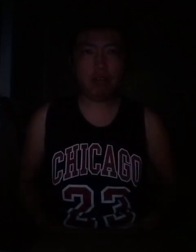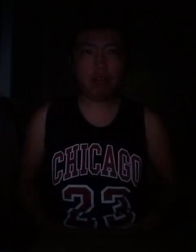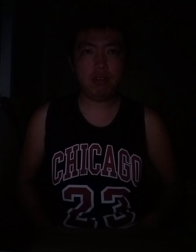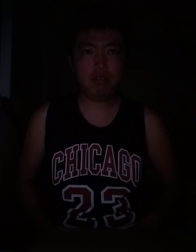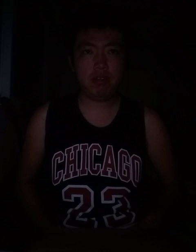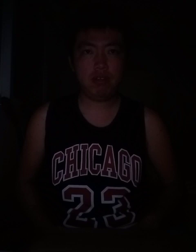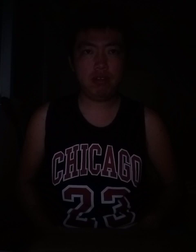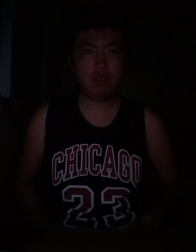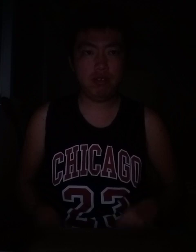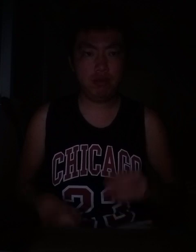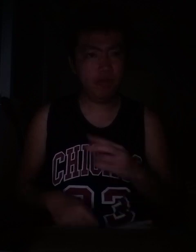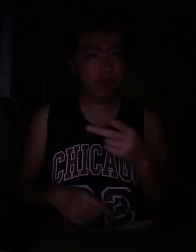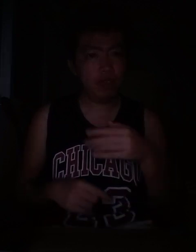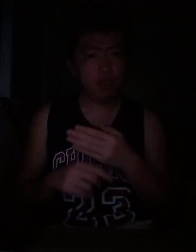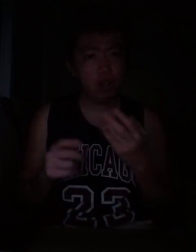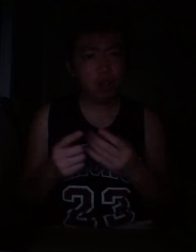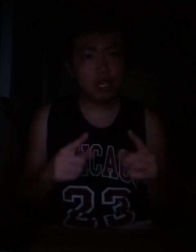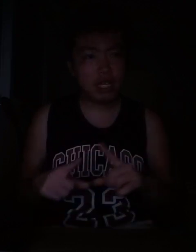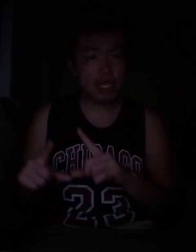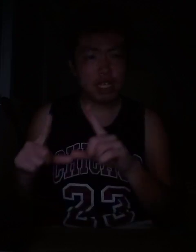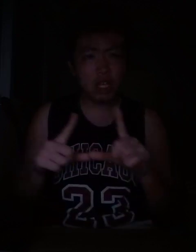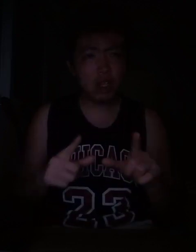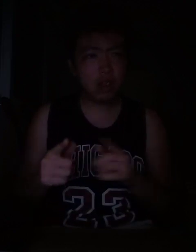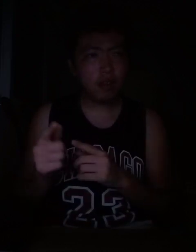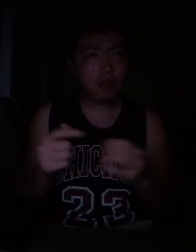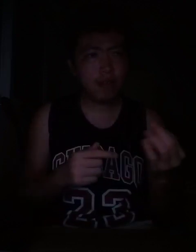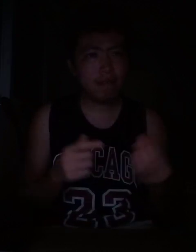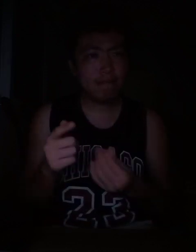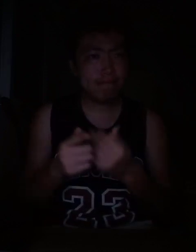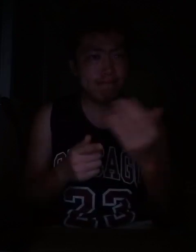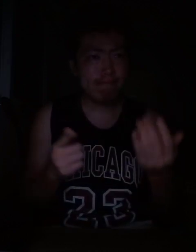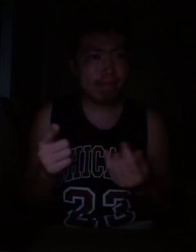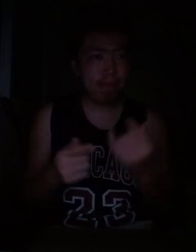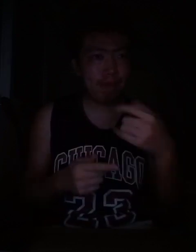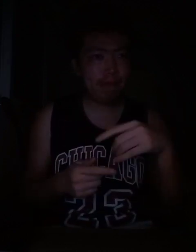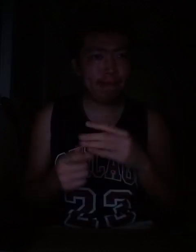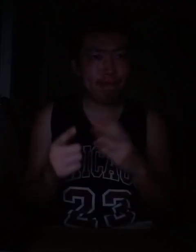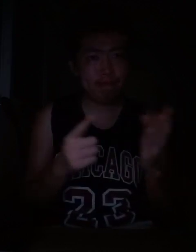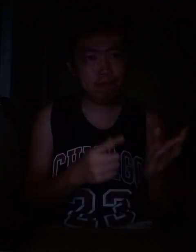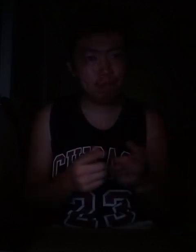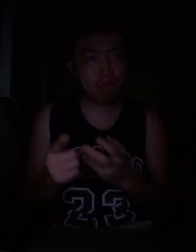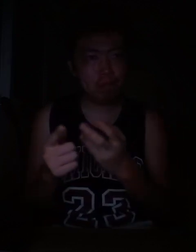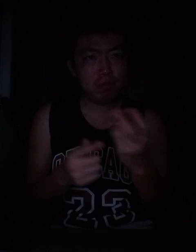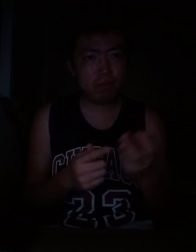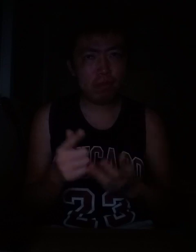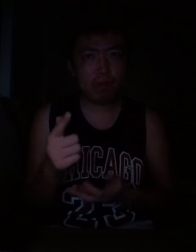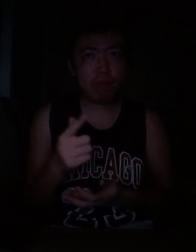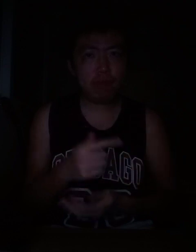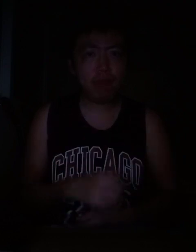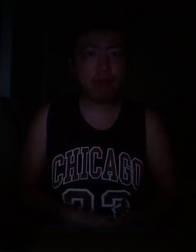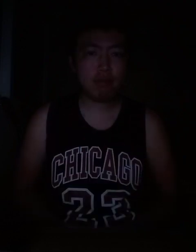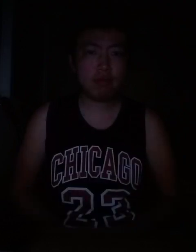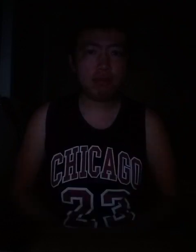I want to explore the city and get to try out new things. Very